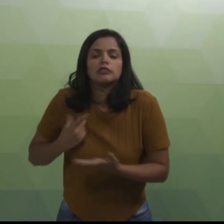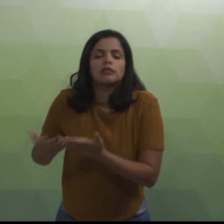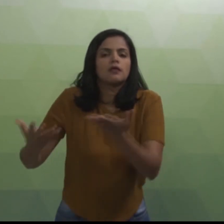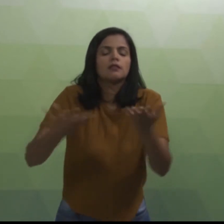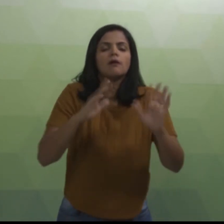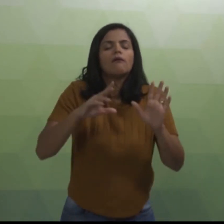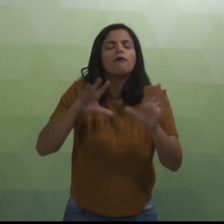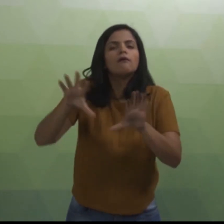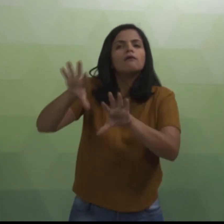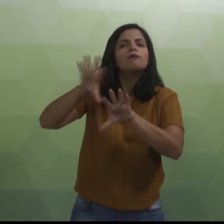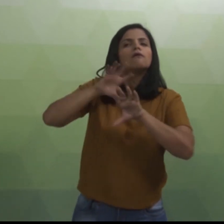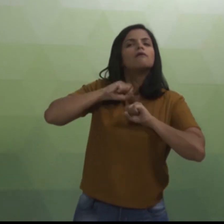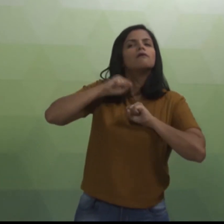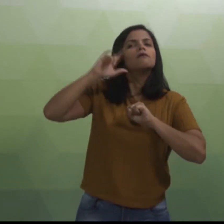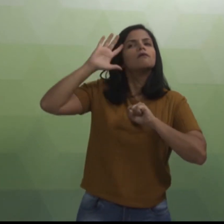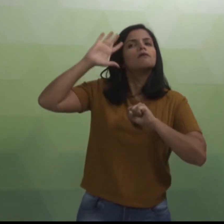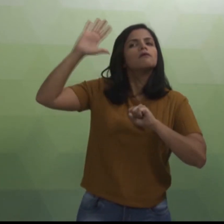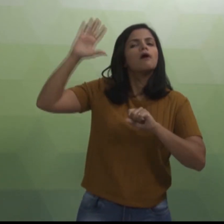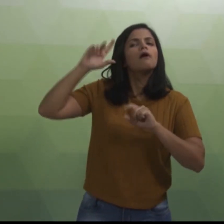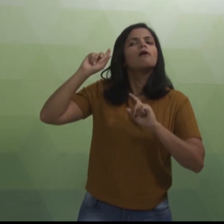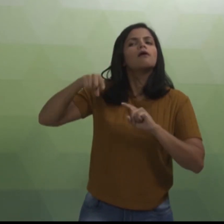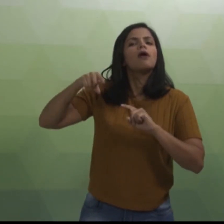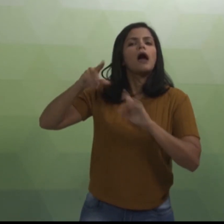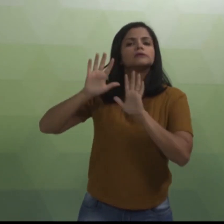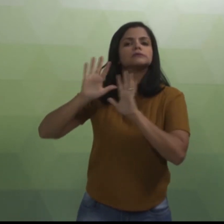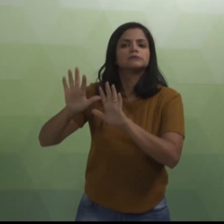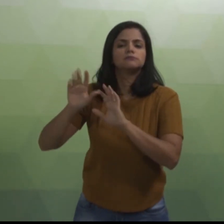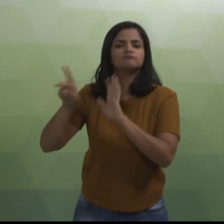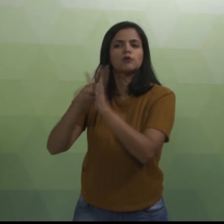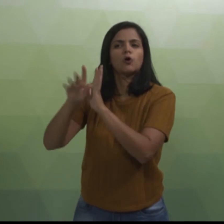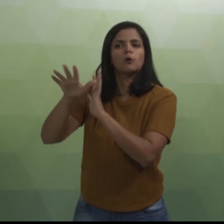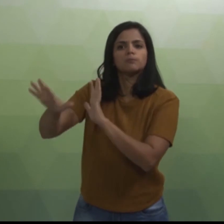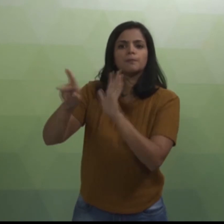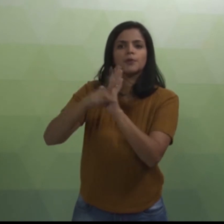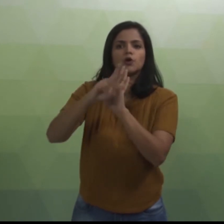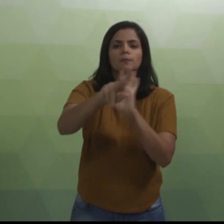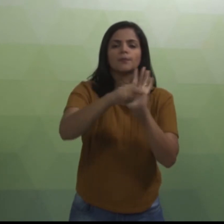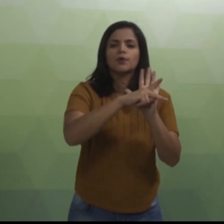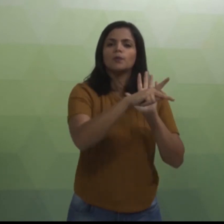Eu tenho que incorporar, eu tenho que imaginar e marcar esses pontos.